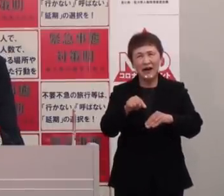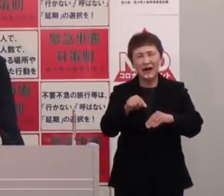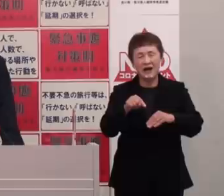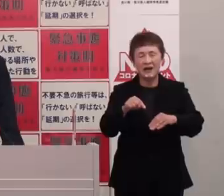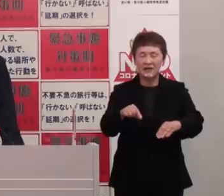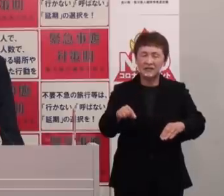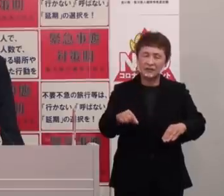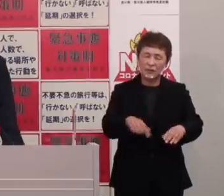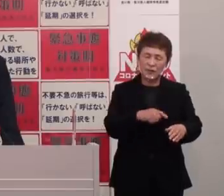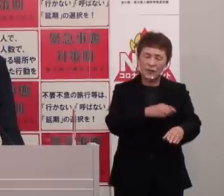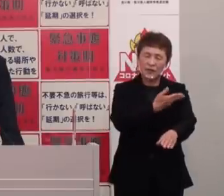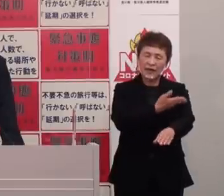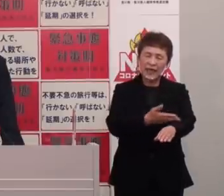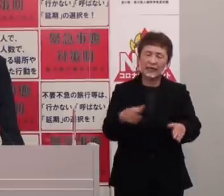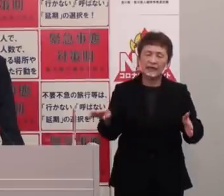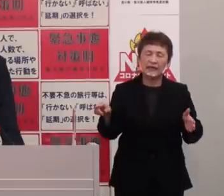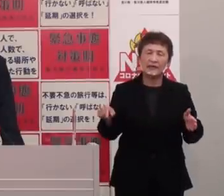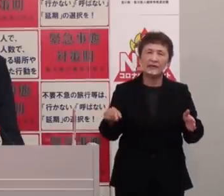自宅